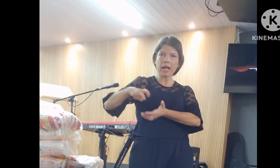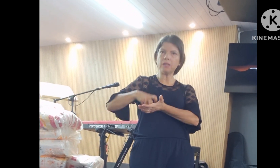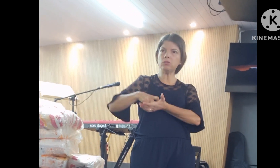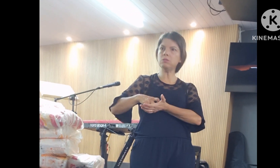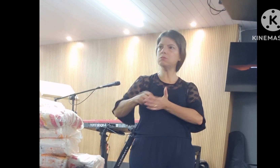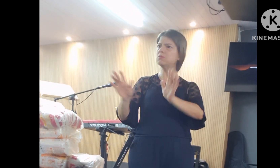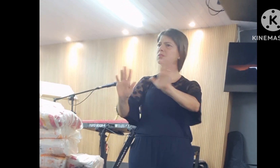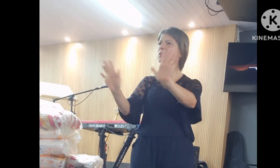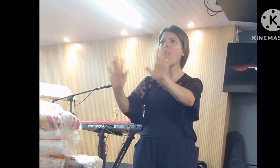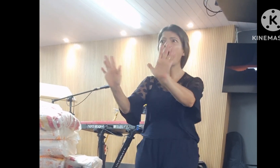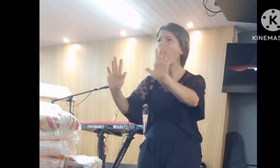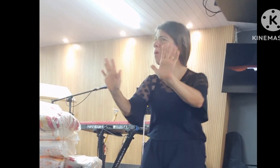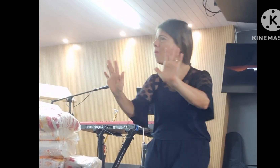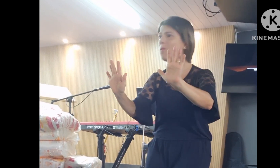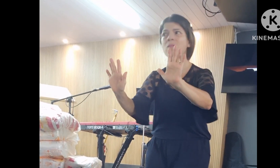Deus,